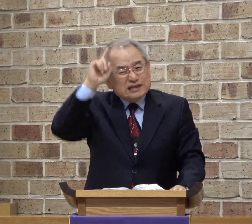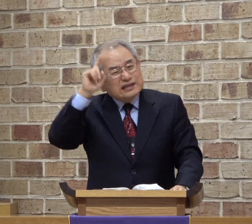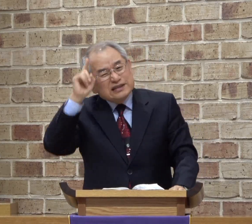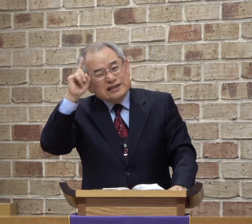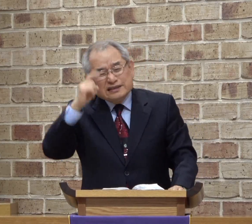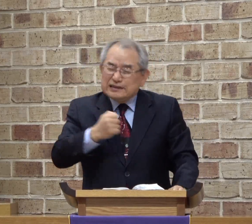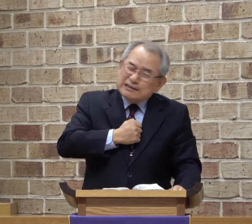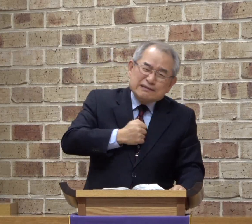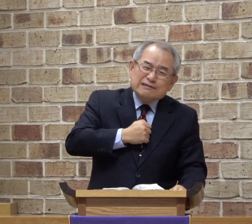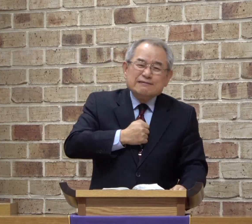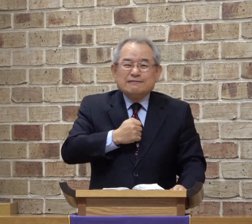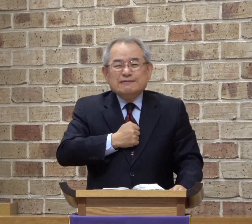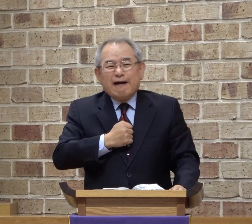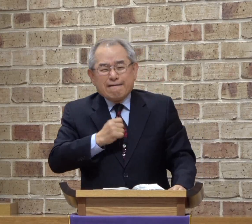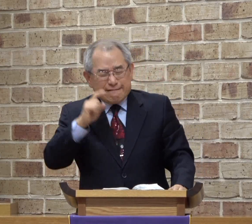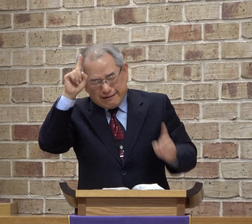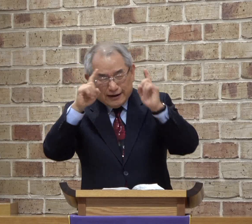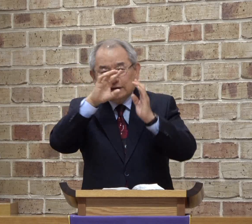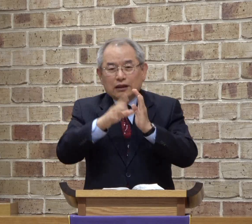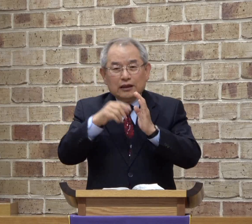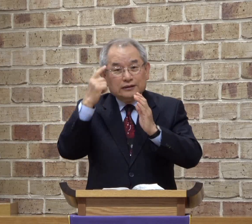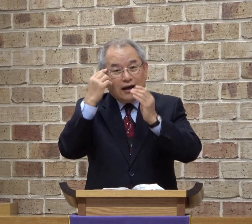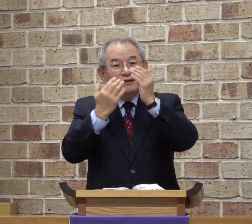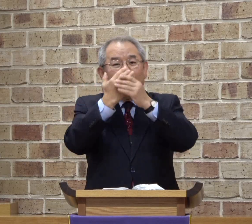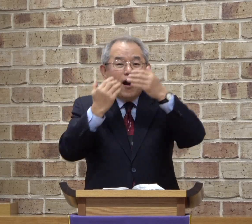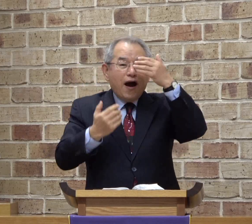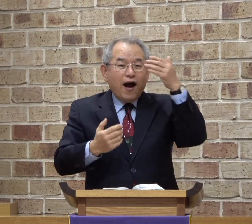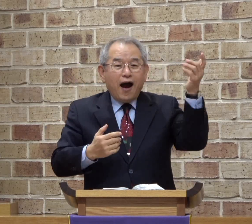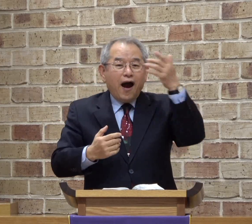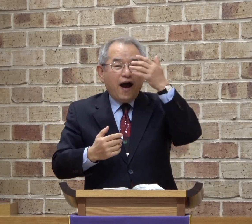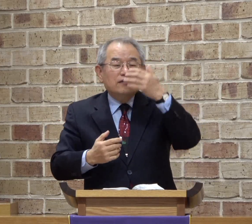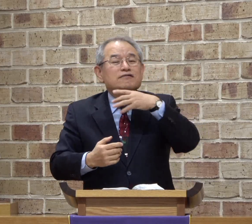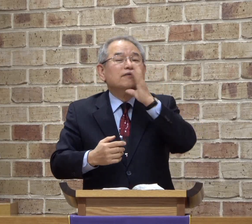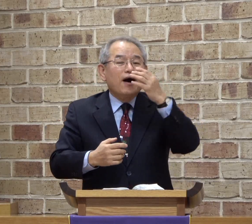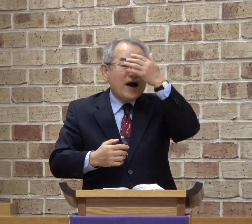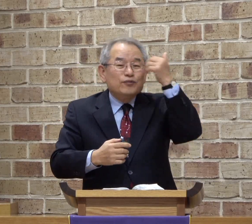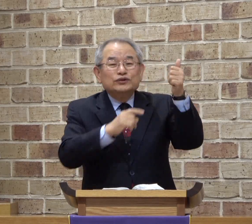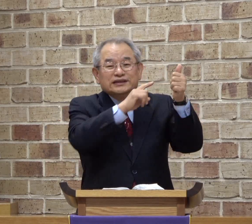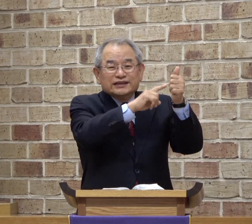서로 같이 친한 나이 든 사람과 청년이 함께 살면서